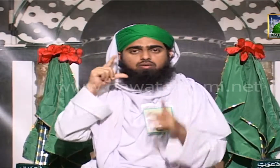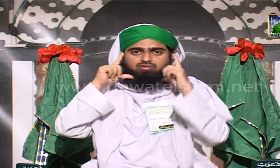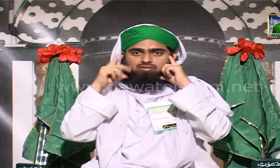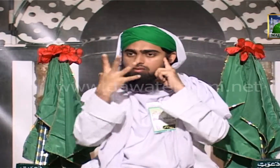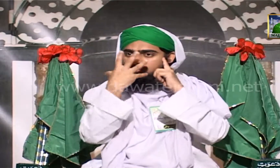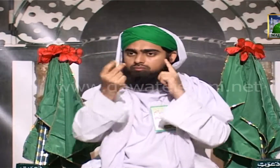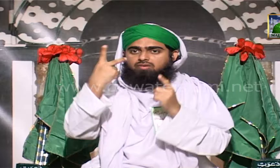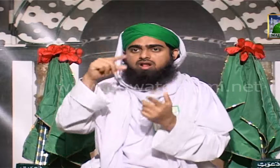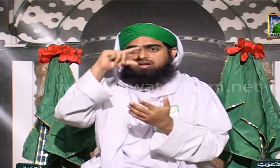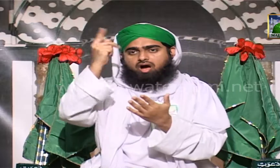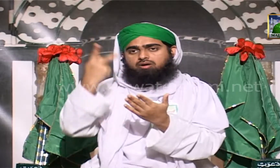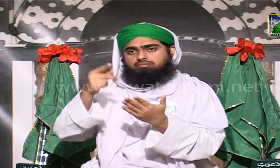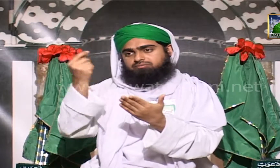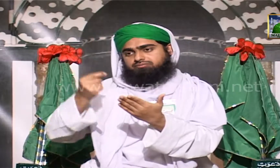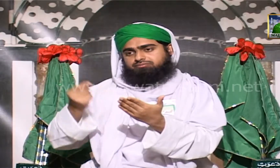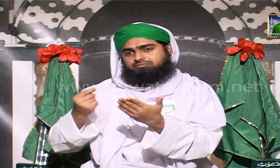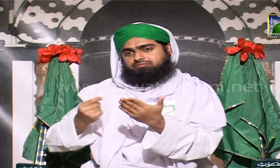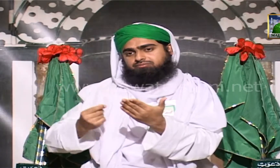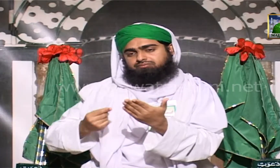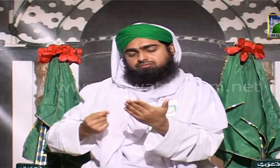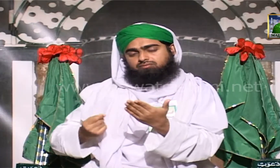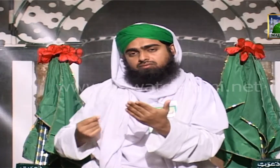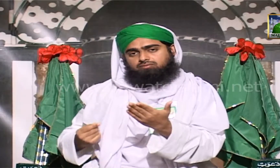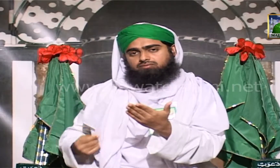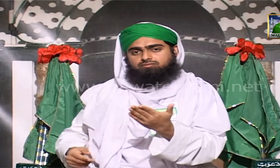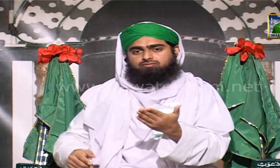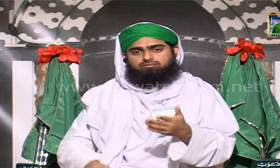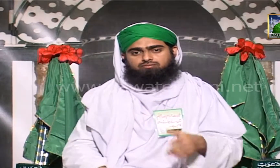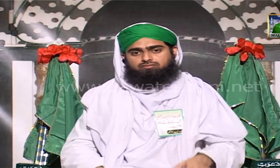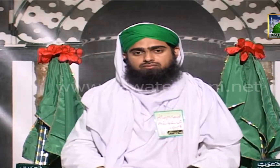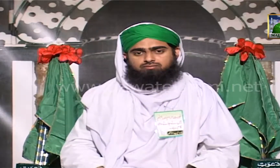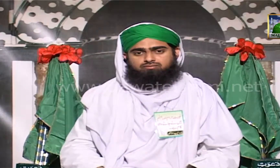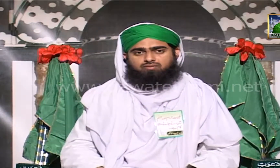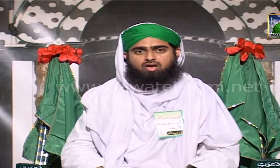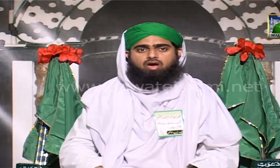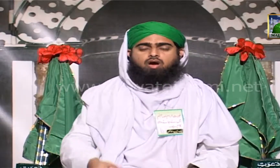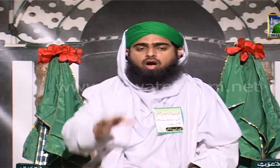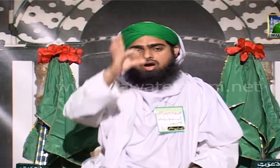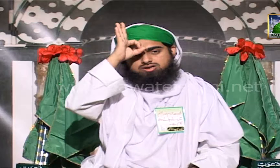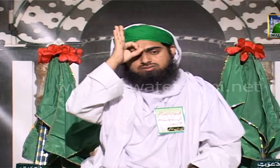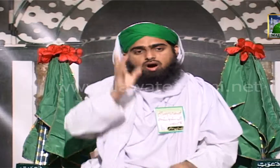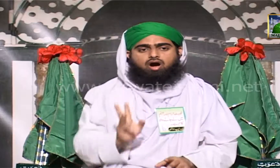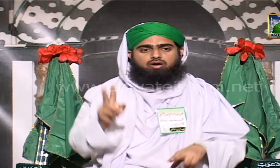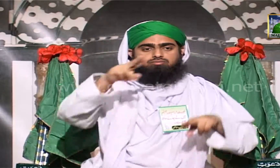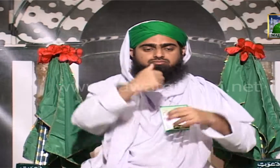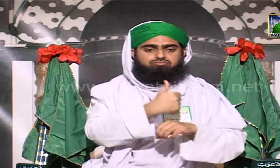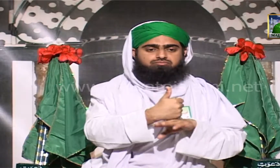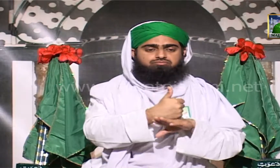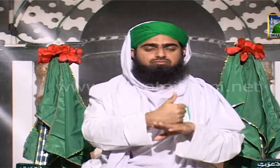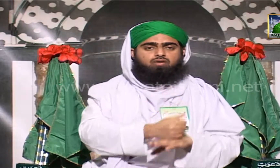ہوتا ہے اس کا نام وہ لکھتے رہتے. جب خطیب ممبر پہ آ کے بیٹھ جاتا ہے، بے شک ابھی اذان شروع